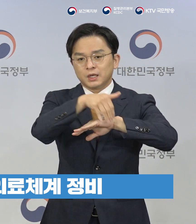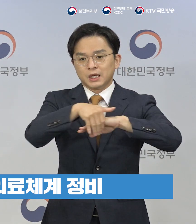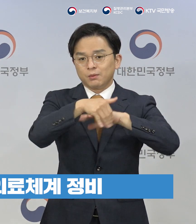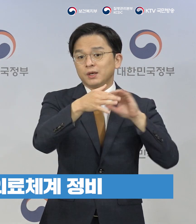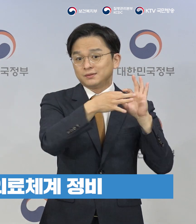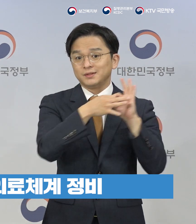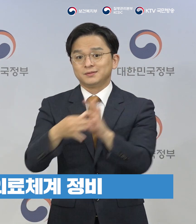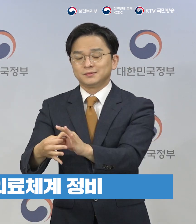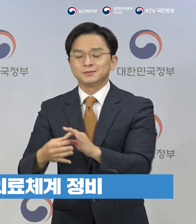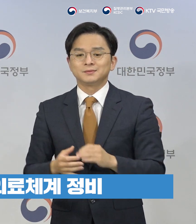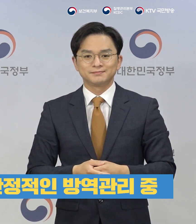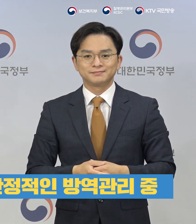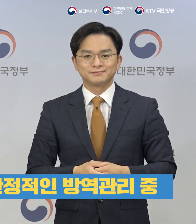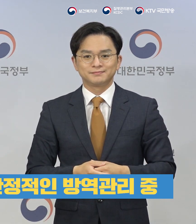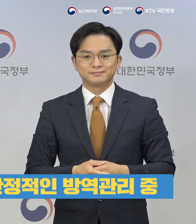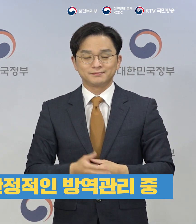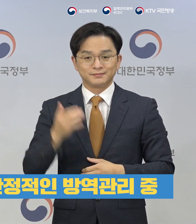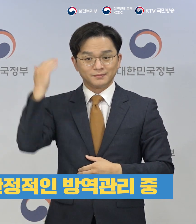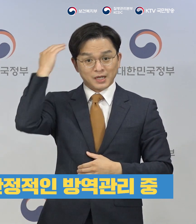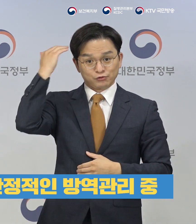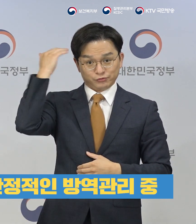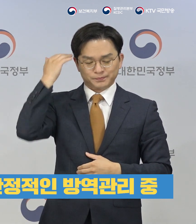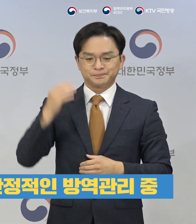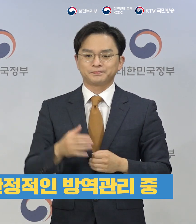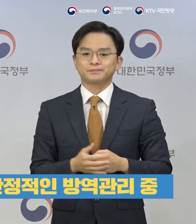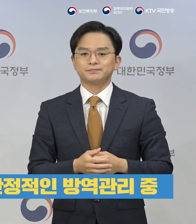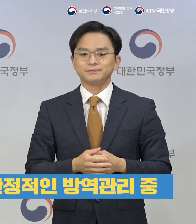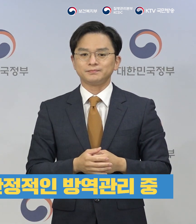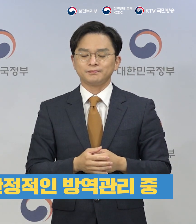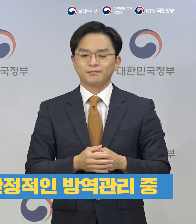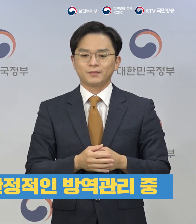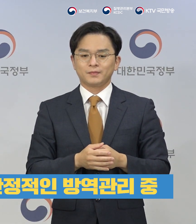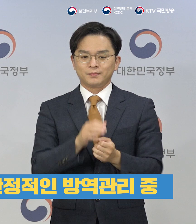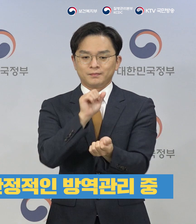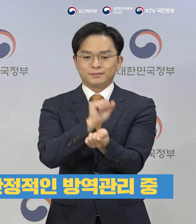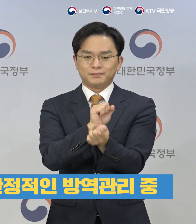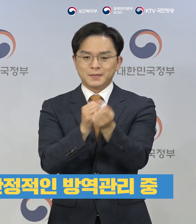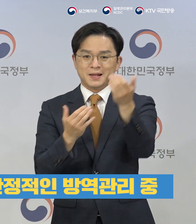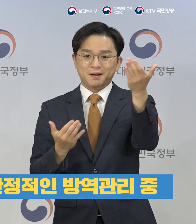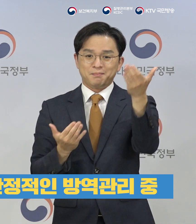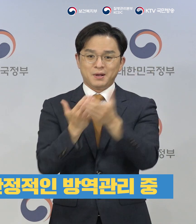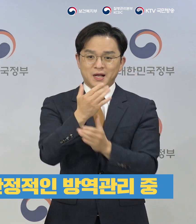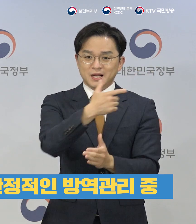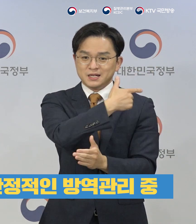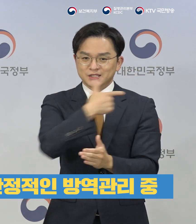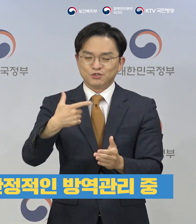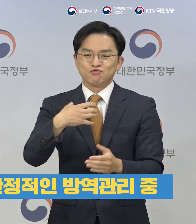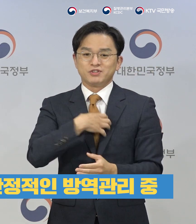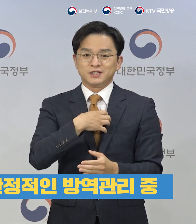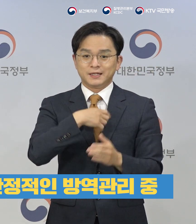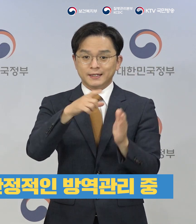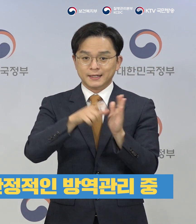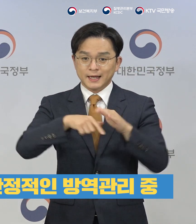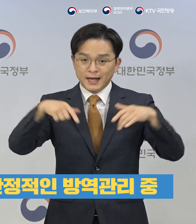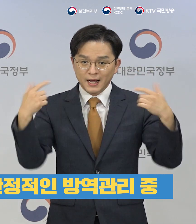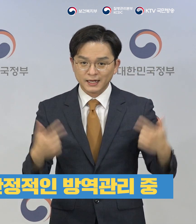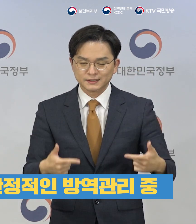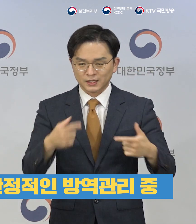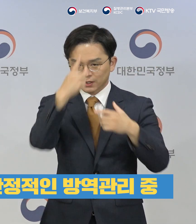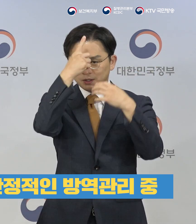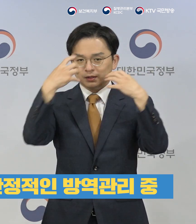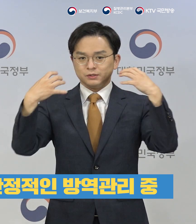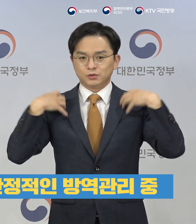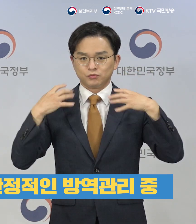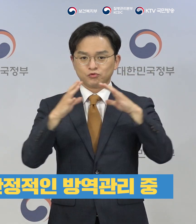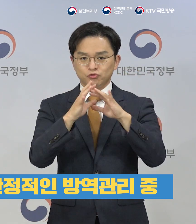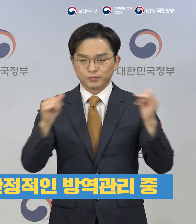제공되도록 준비해 나가겠습니다. 지금까지 우리 사회는 중요한 위기마다 모든 구성원이 서로 협심하고